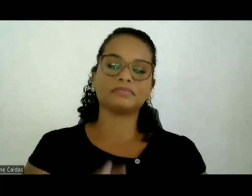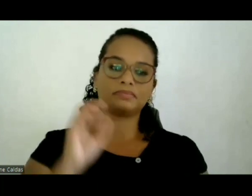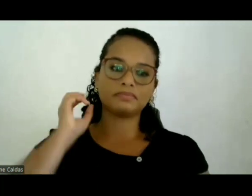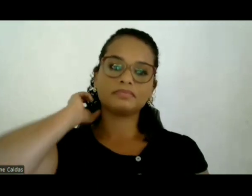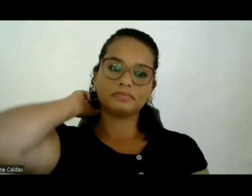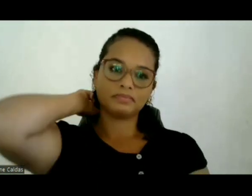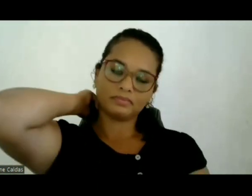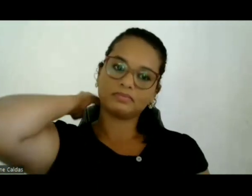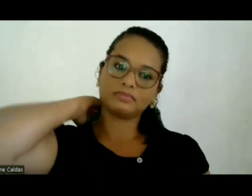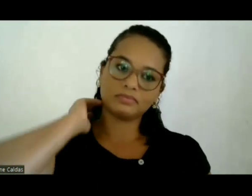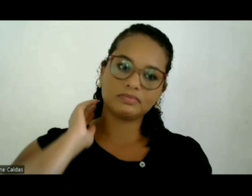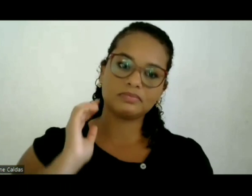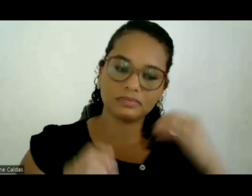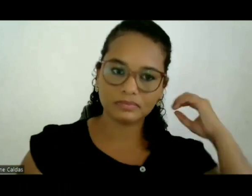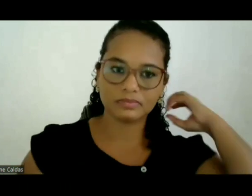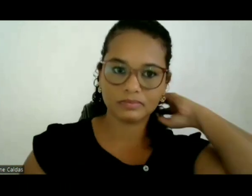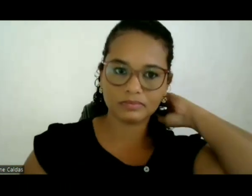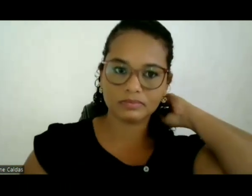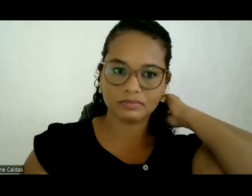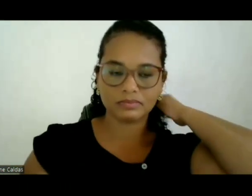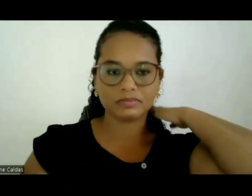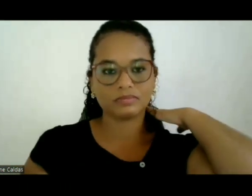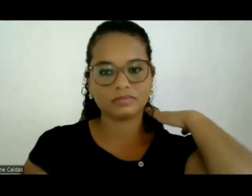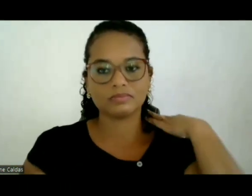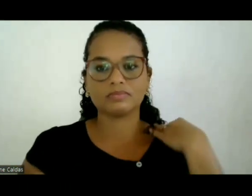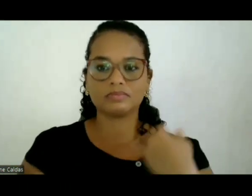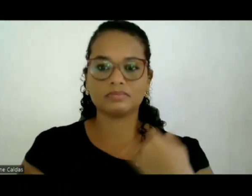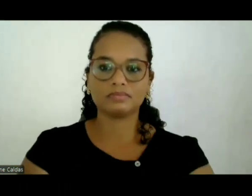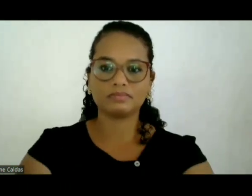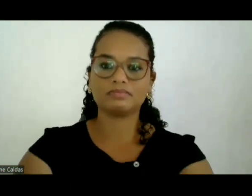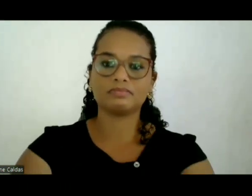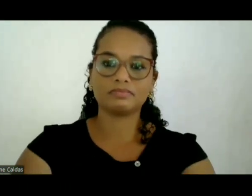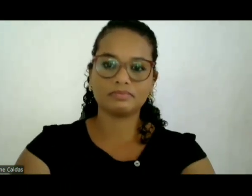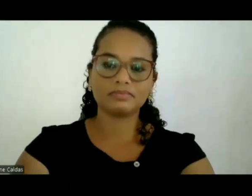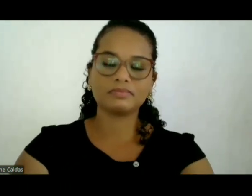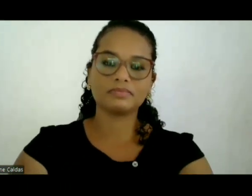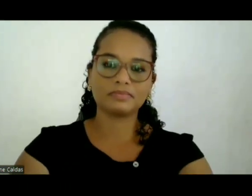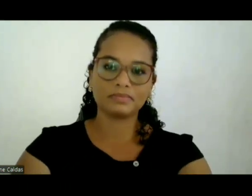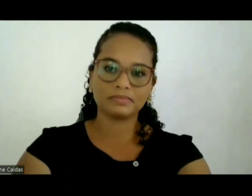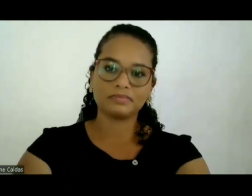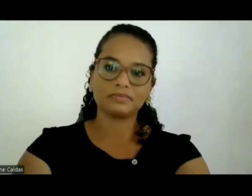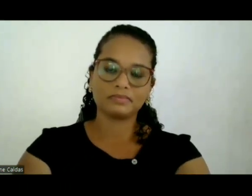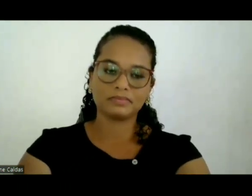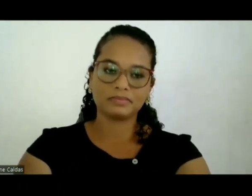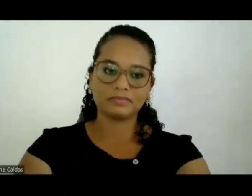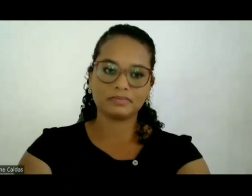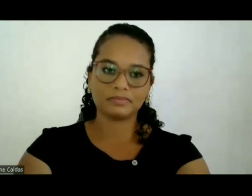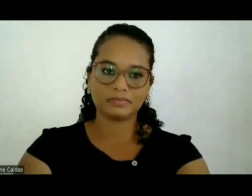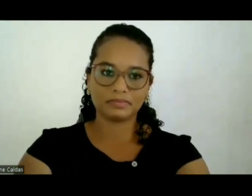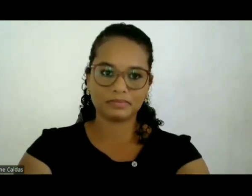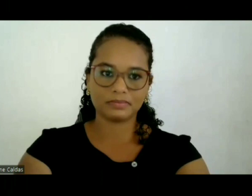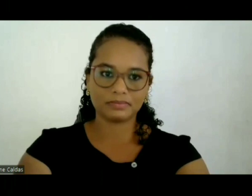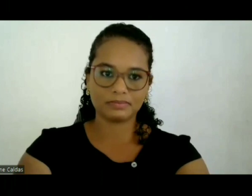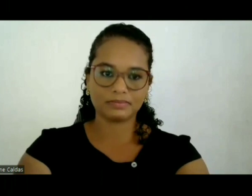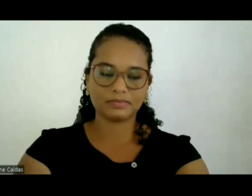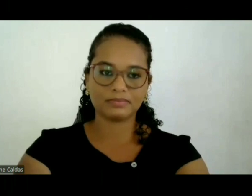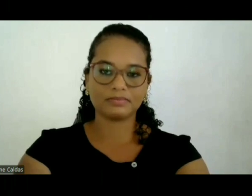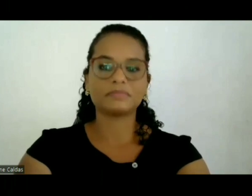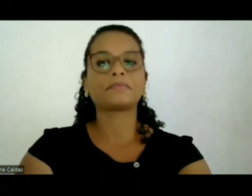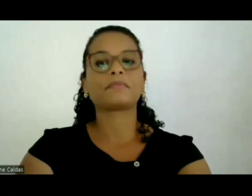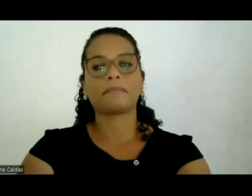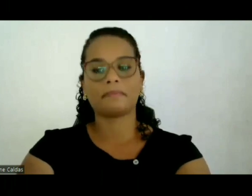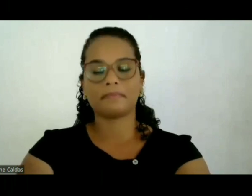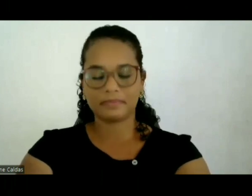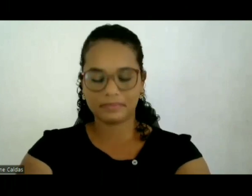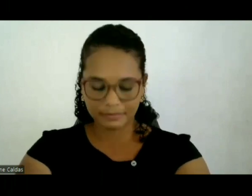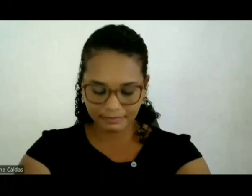confere, de fato, maior independência e dignidade ao surdo, né? E o surdo que não sabe, ele passa mais